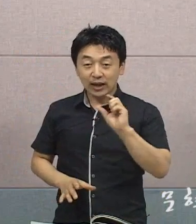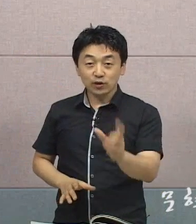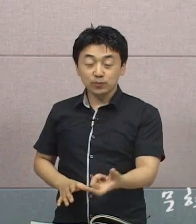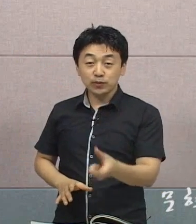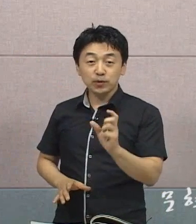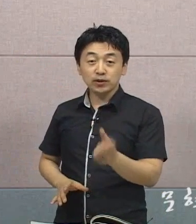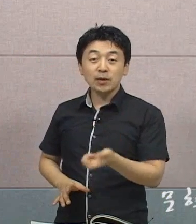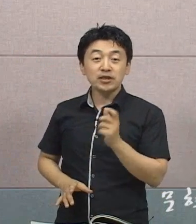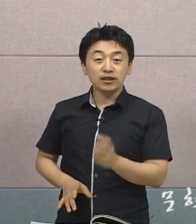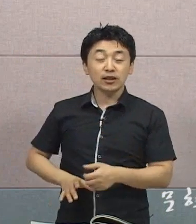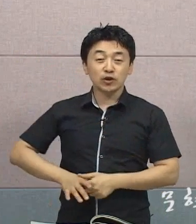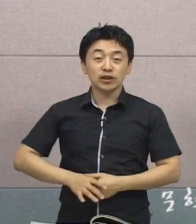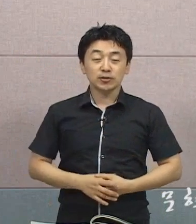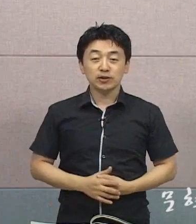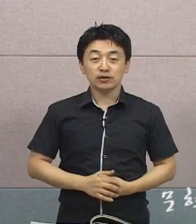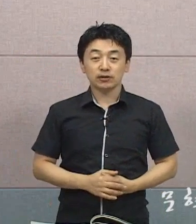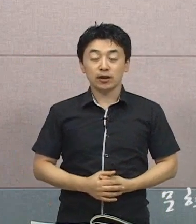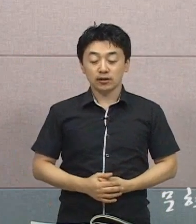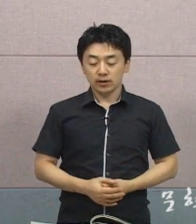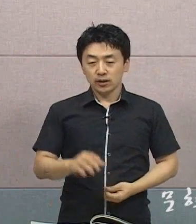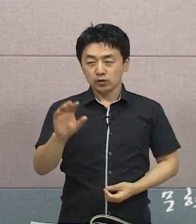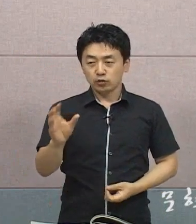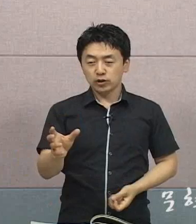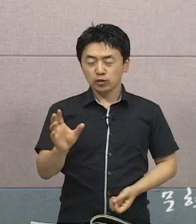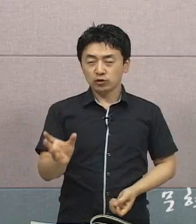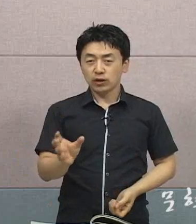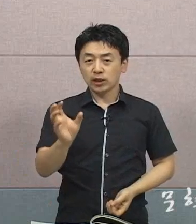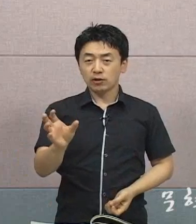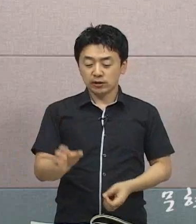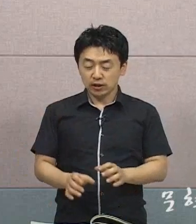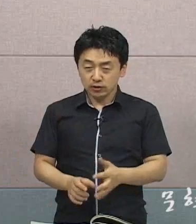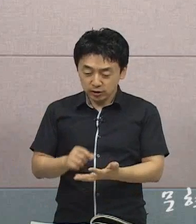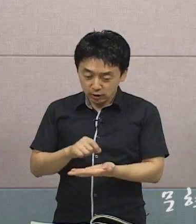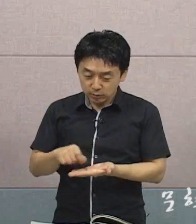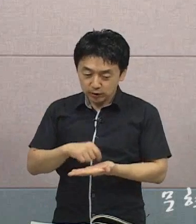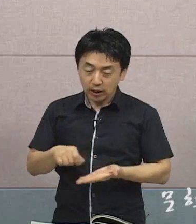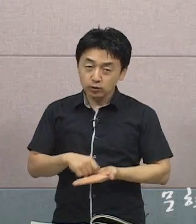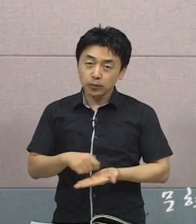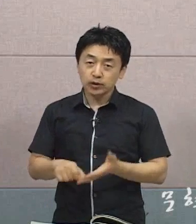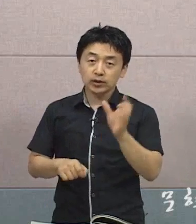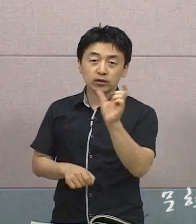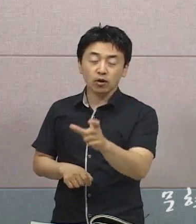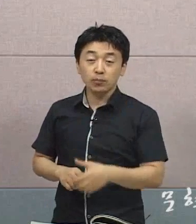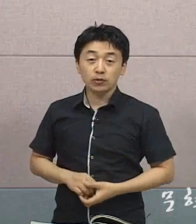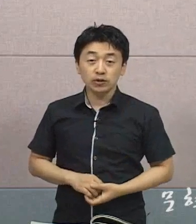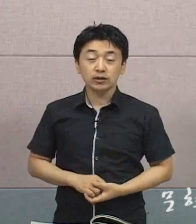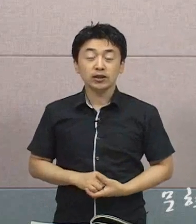단어로 풀면은 깜짝이야가 되긴 하지만요. 예. 굳이 농식수화가 나왔는데 이거를 여러분들이 단어로 표기를 해서 넣을 필요는 사실은